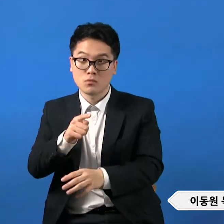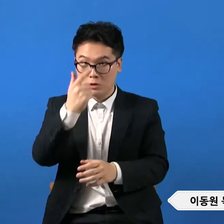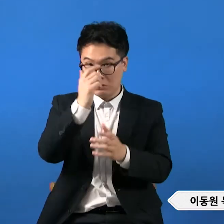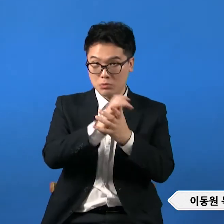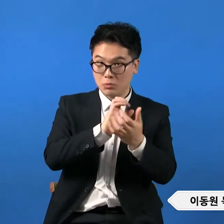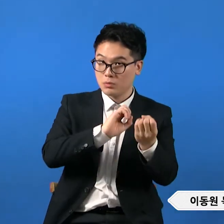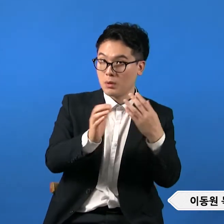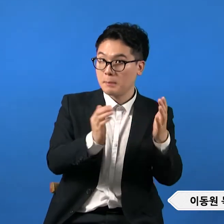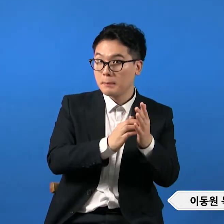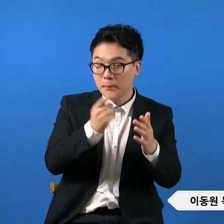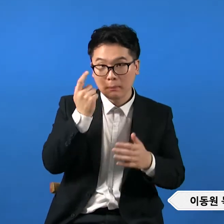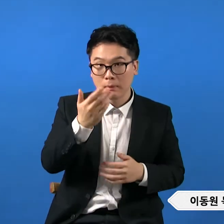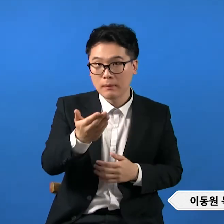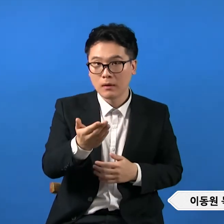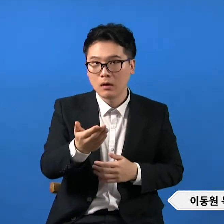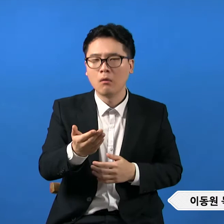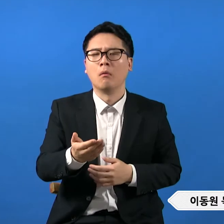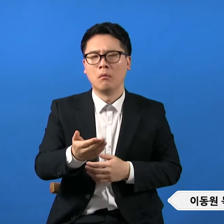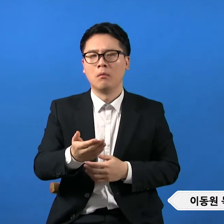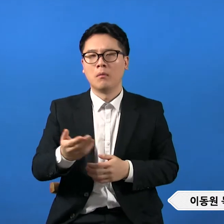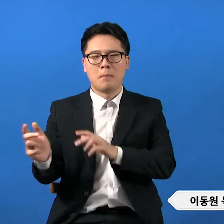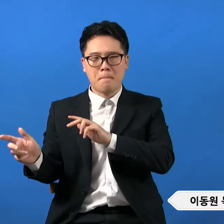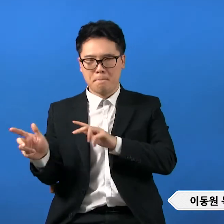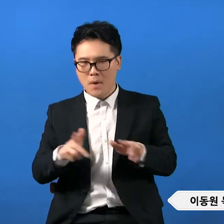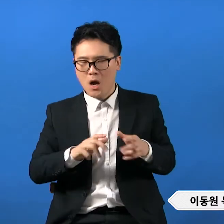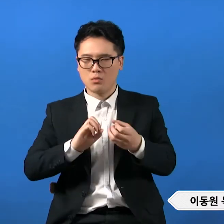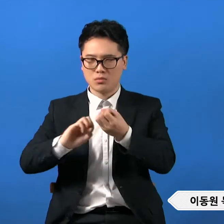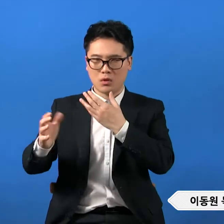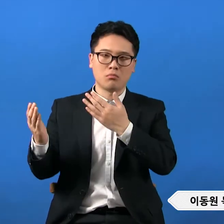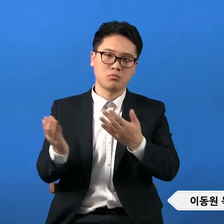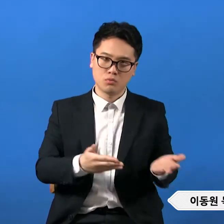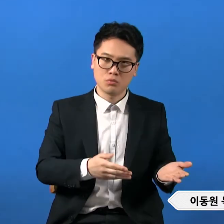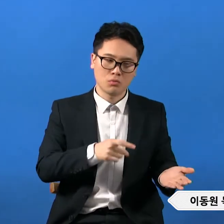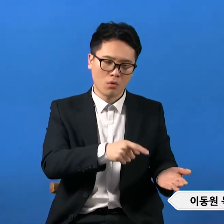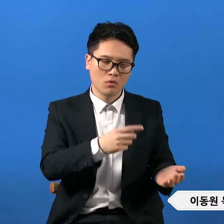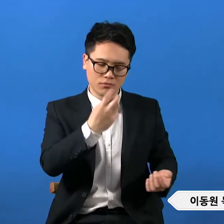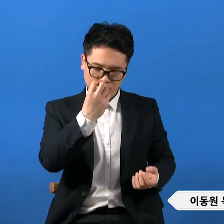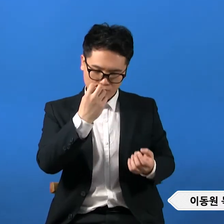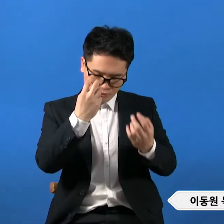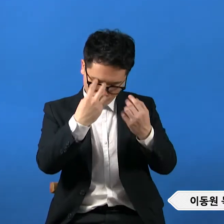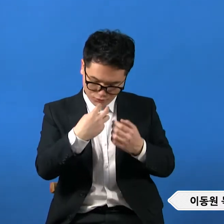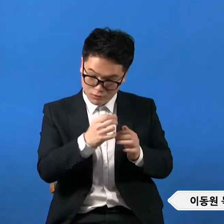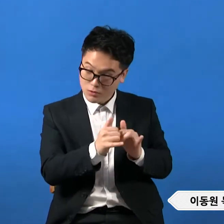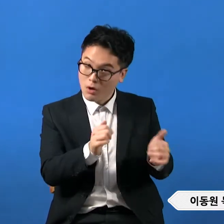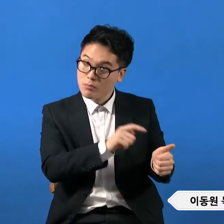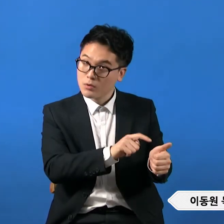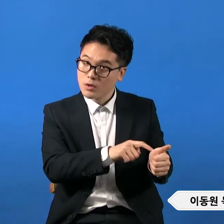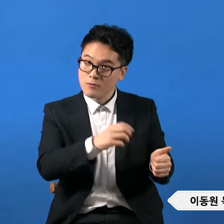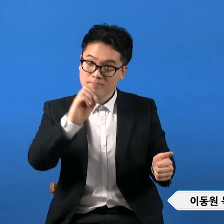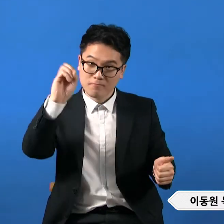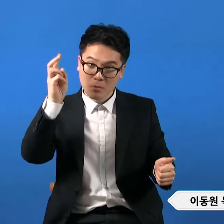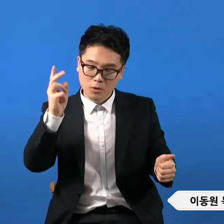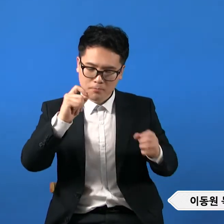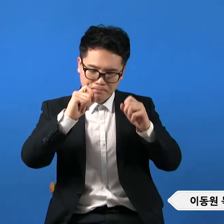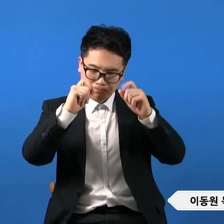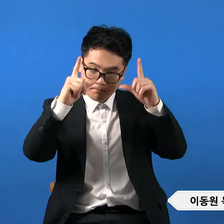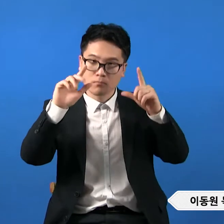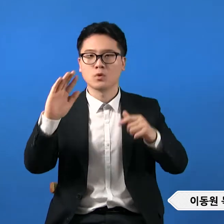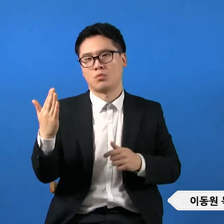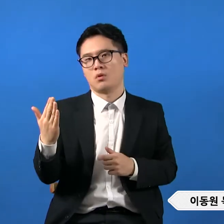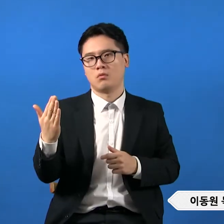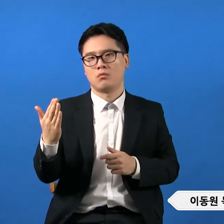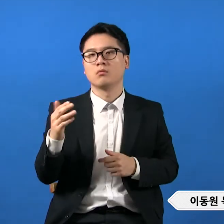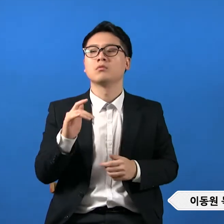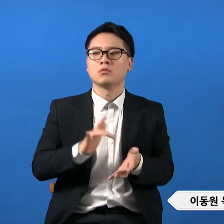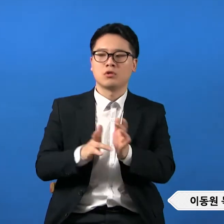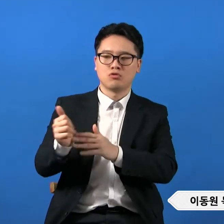응답되었습니까? 예, 즉각적으로 응답되었어요. 눈을 떴어요. 그리고 예수님을 따르는 제자가 됩니다. 두